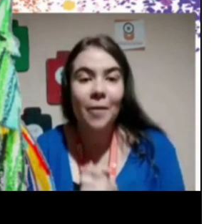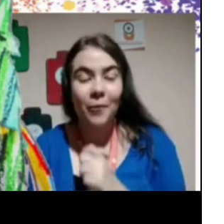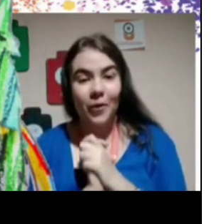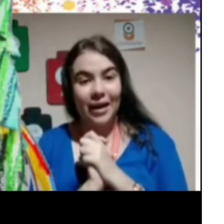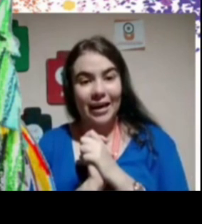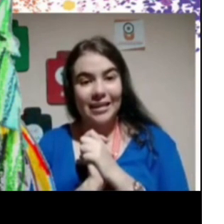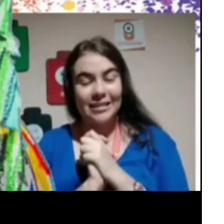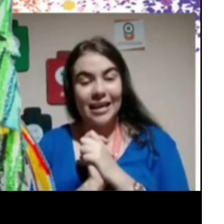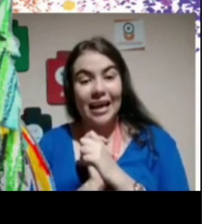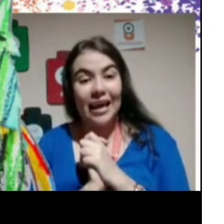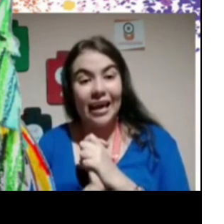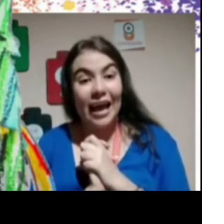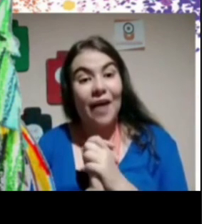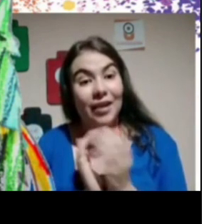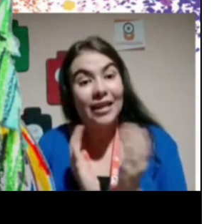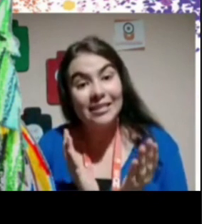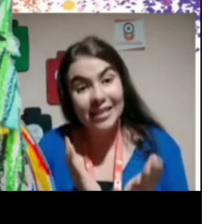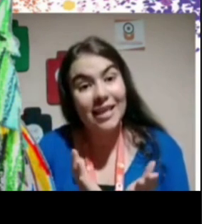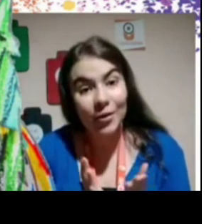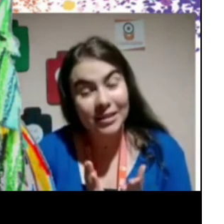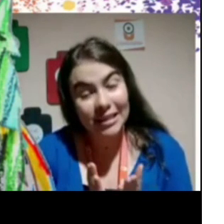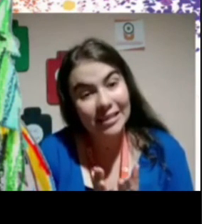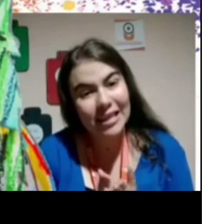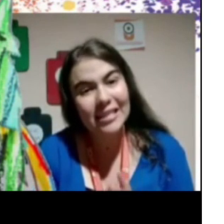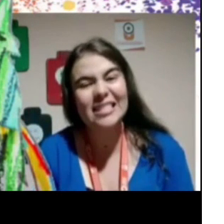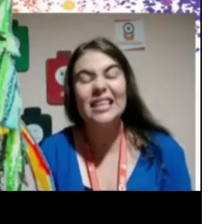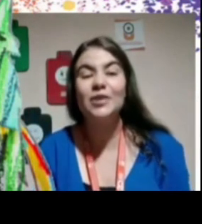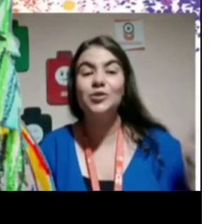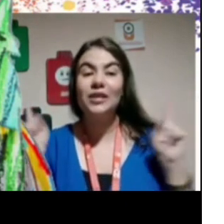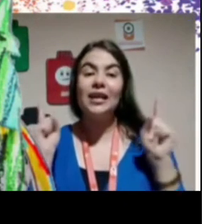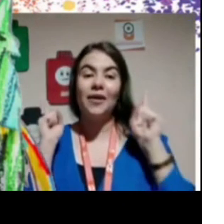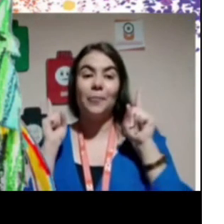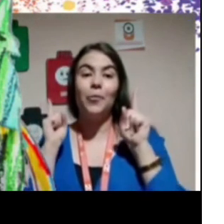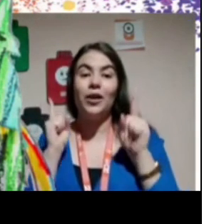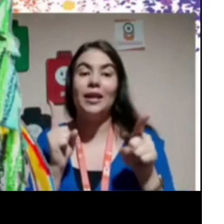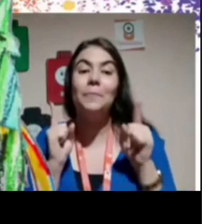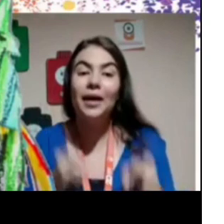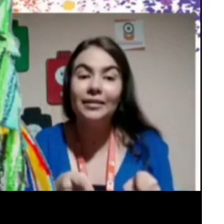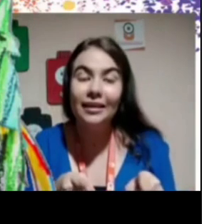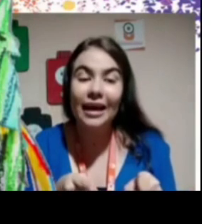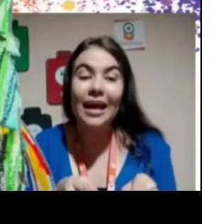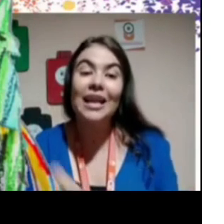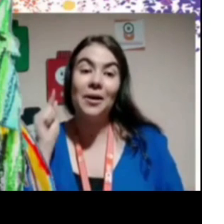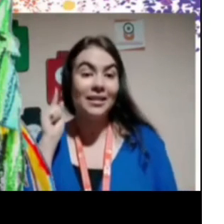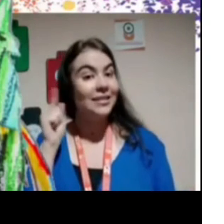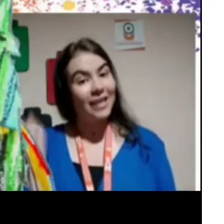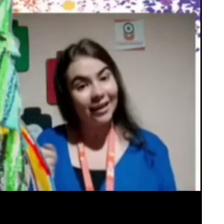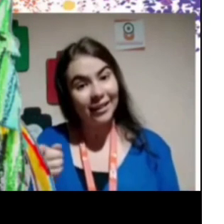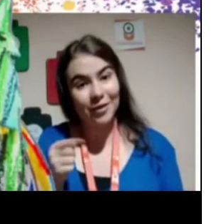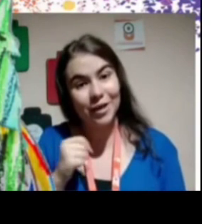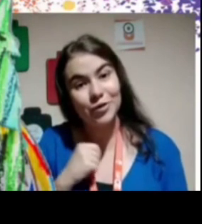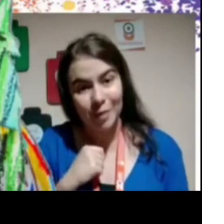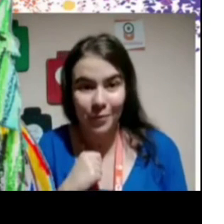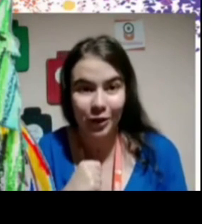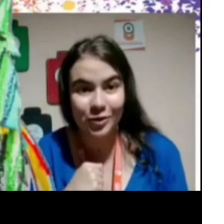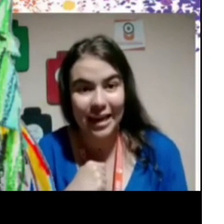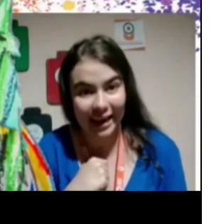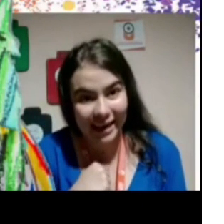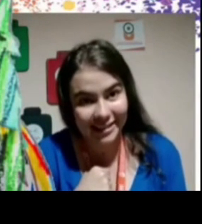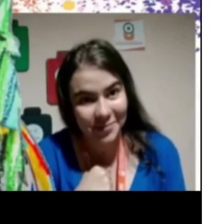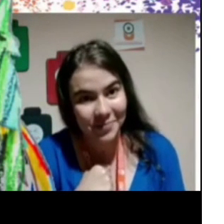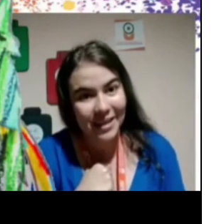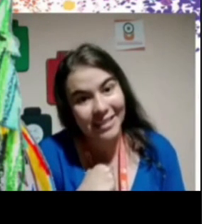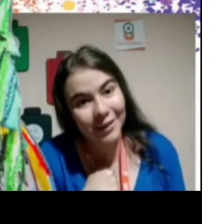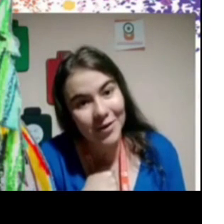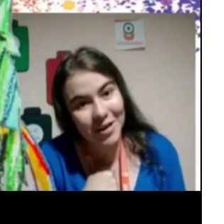muchísimo poderles haber enseñado estas señas y sé que ustedes la van a poner en práctica y le van a enseñar también a sus papitos,